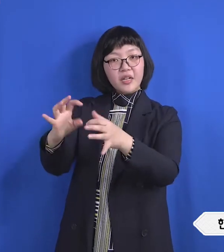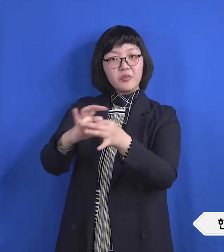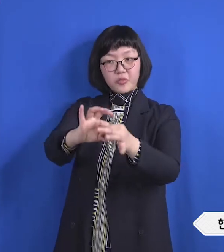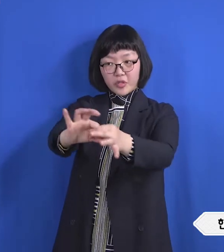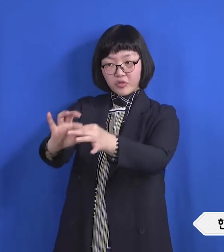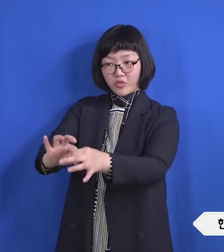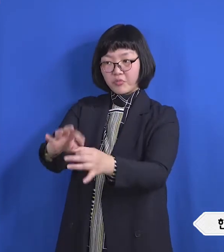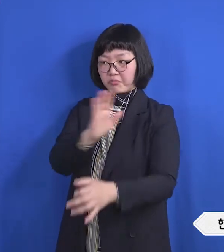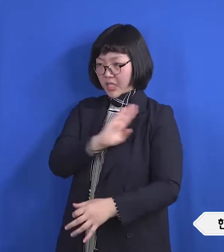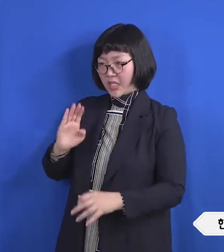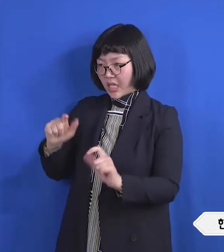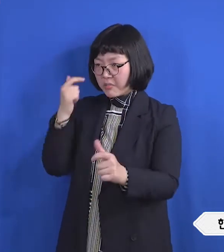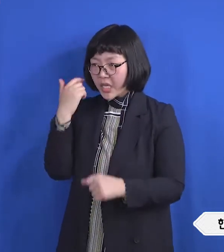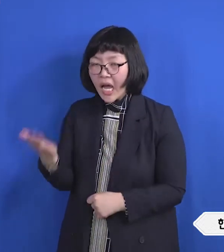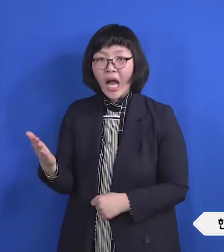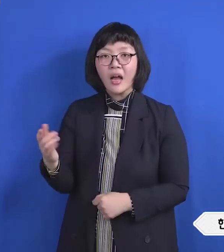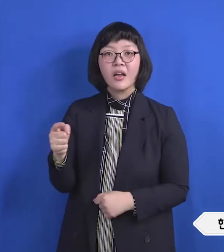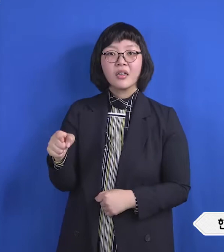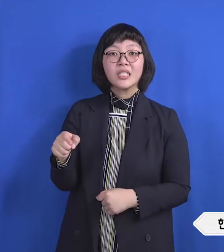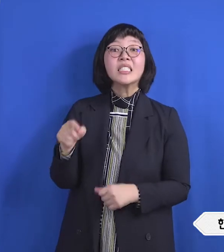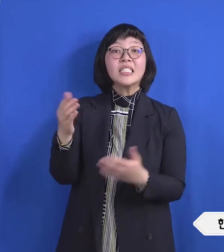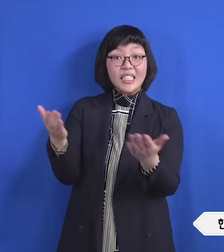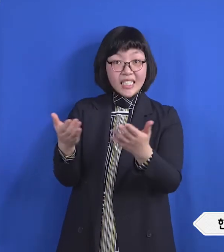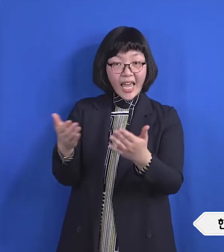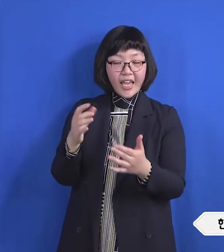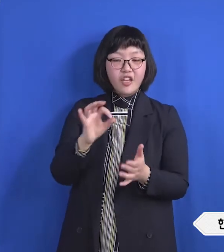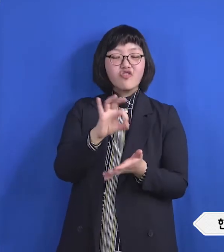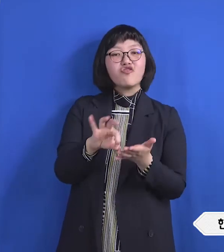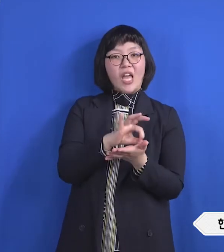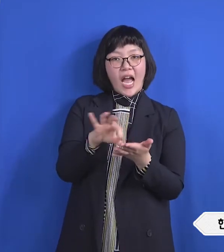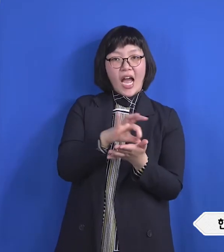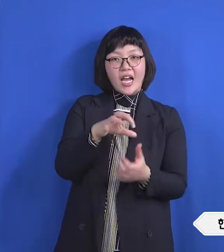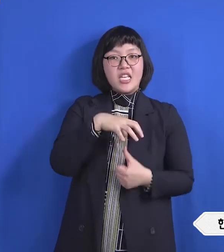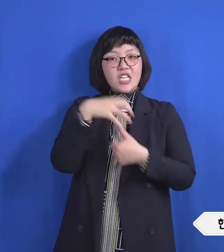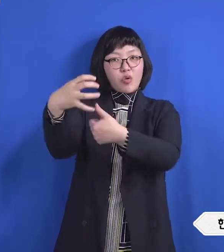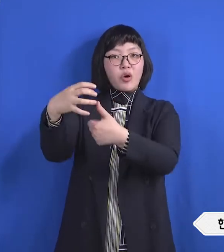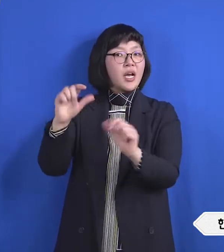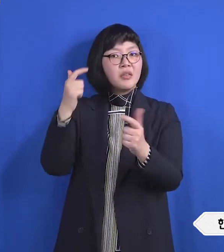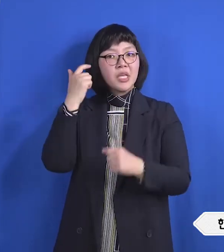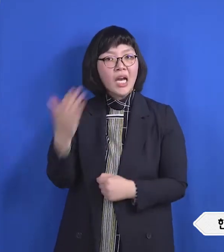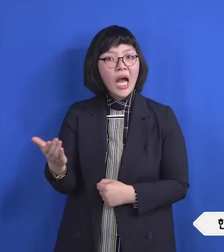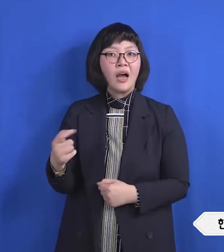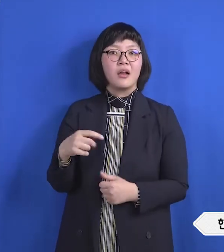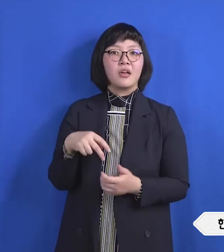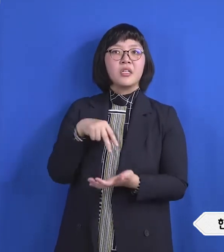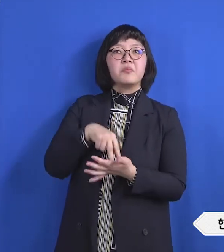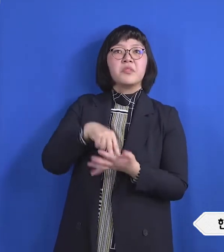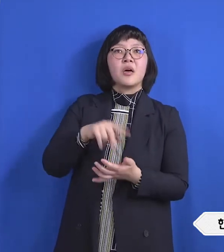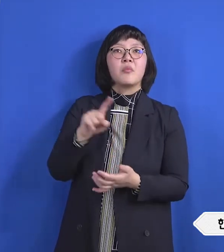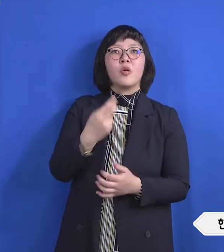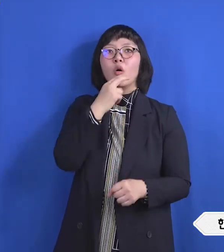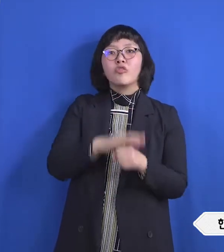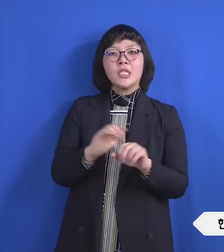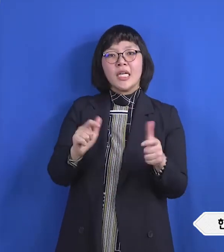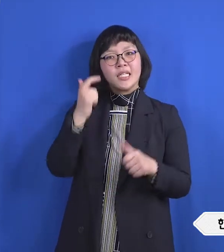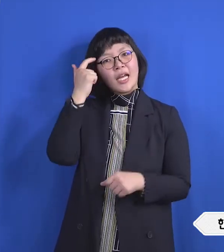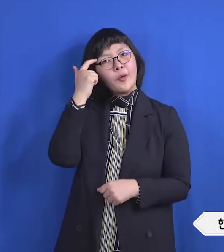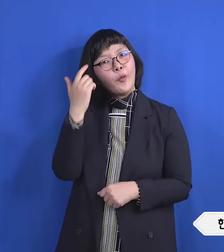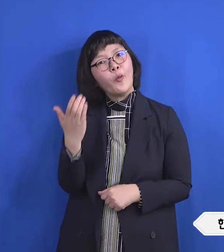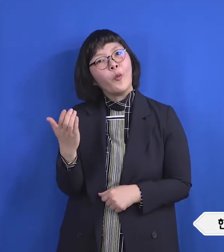뿐인데, 그런데 가룟 유다가 배신했다고 지옥에 보내는 것은 그건 가룟 유다로서는 너무나도 억울하지